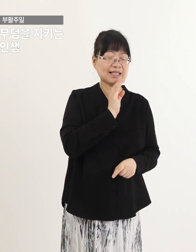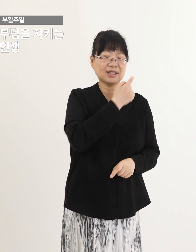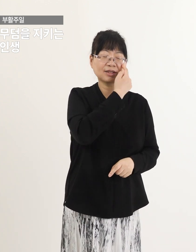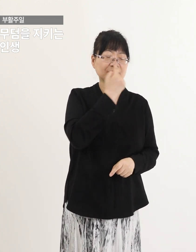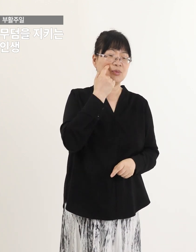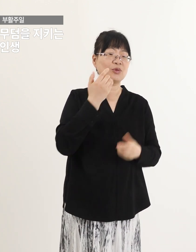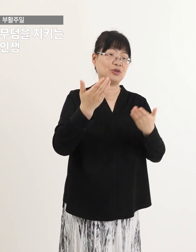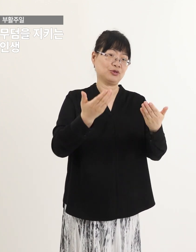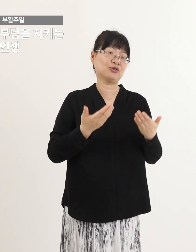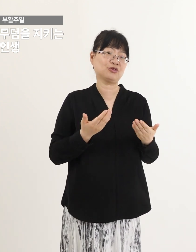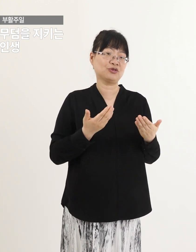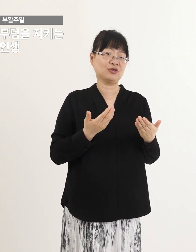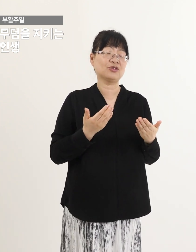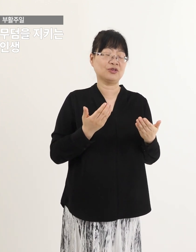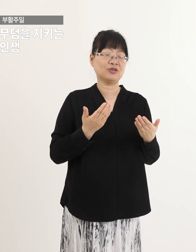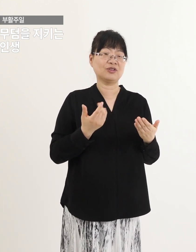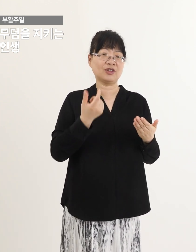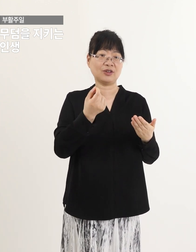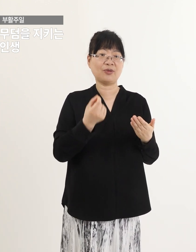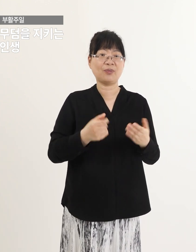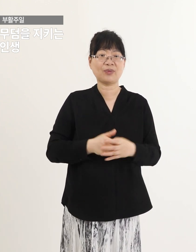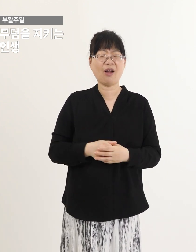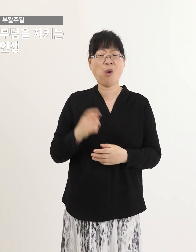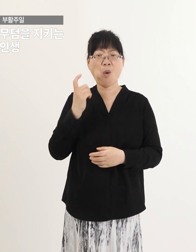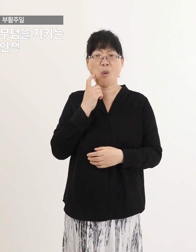거짓의 도둑설의